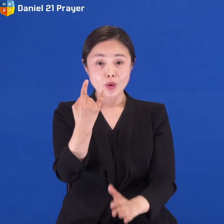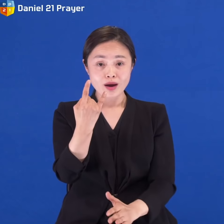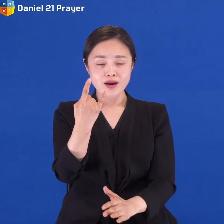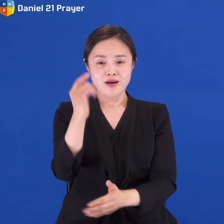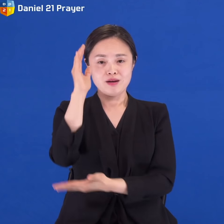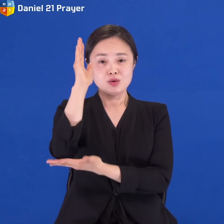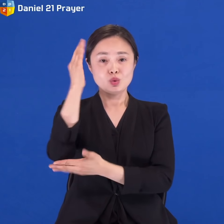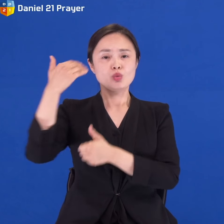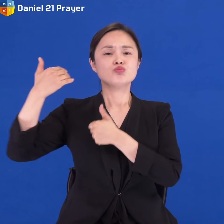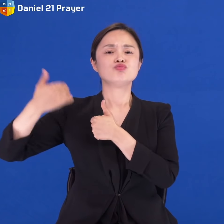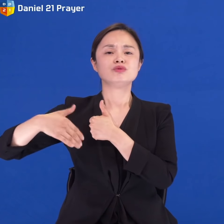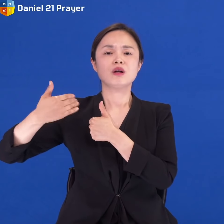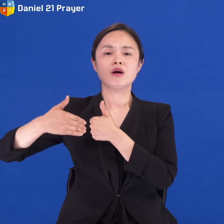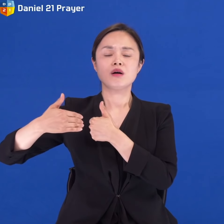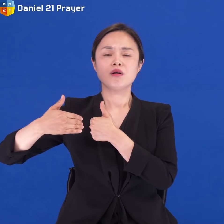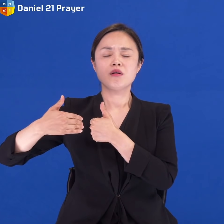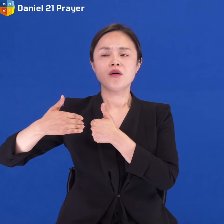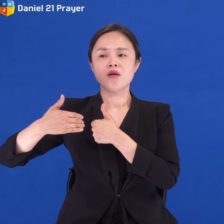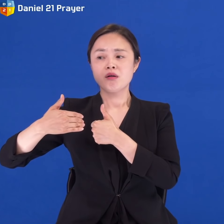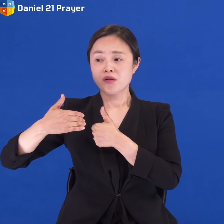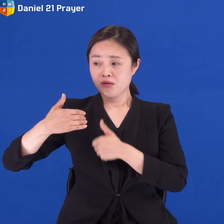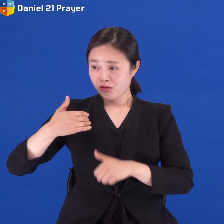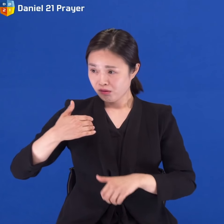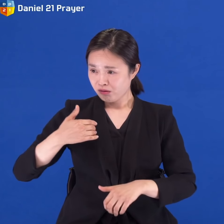가지? 그분들처럼